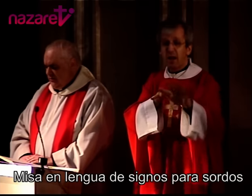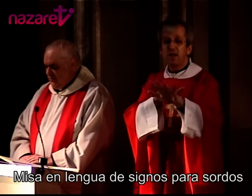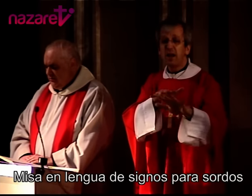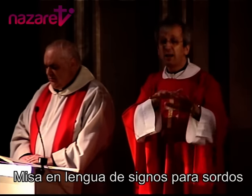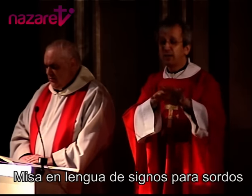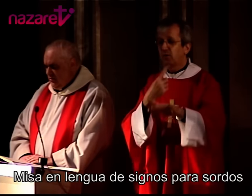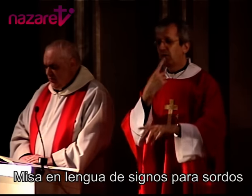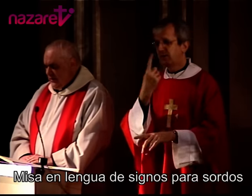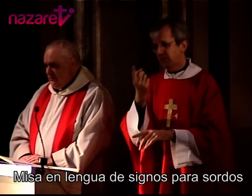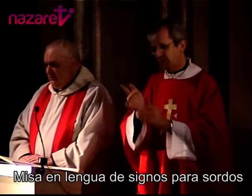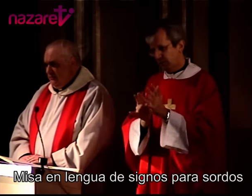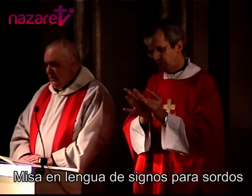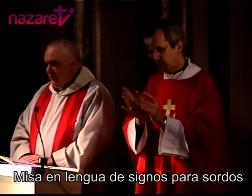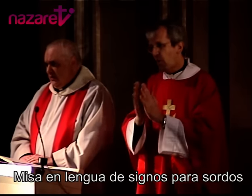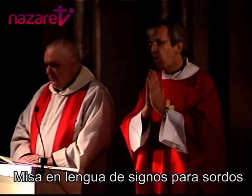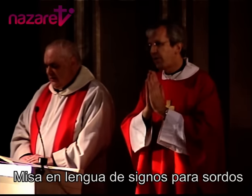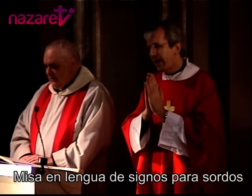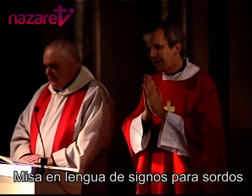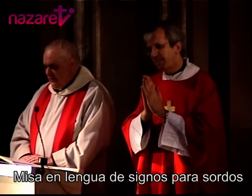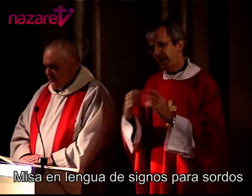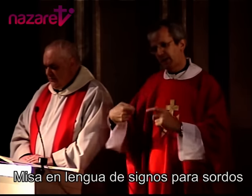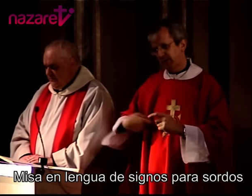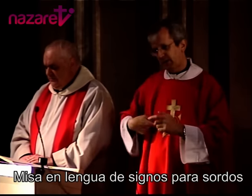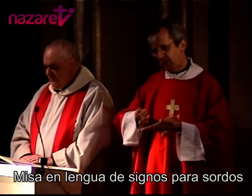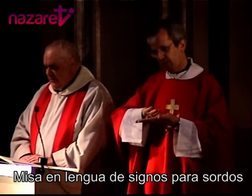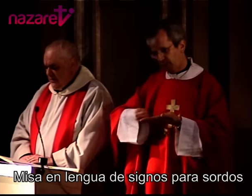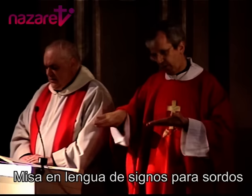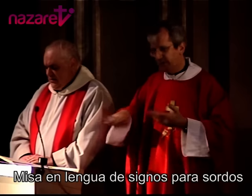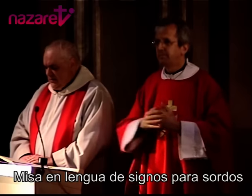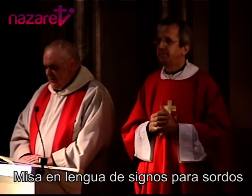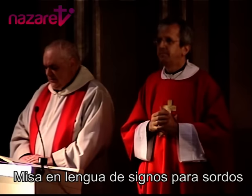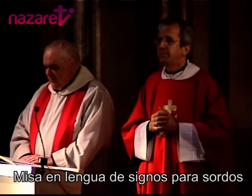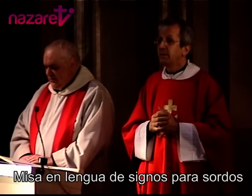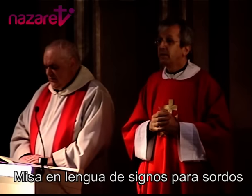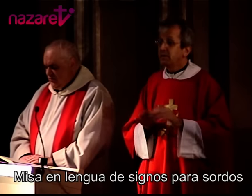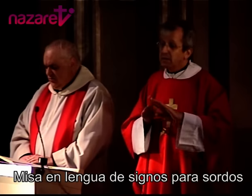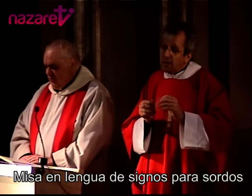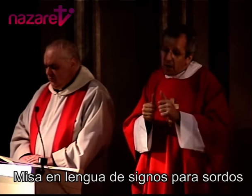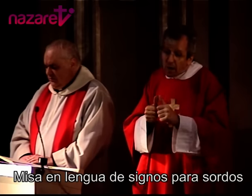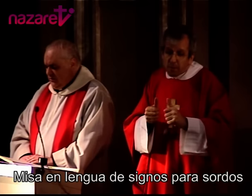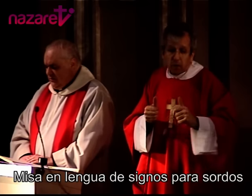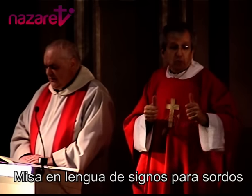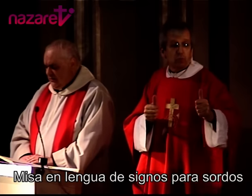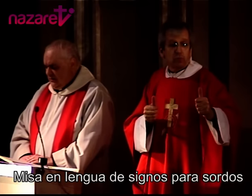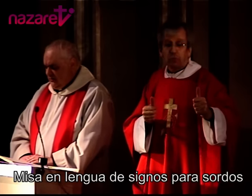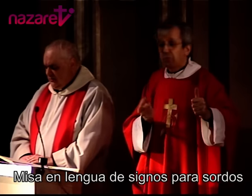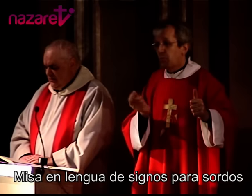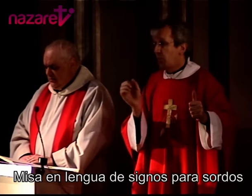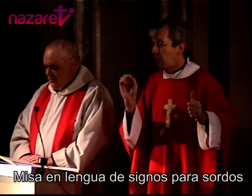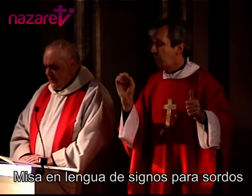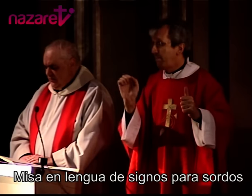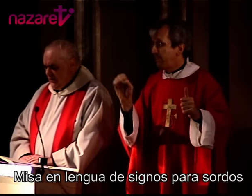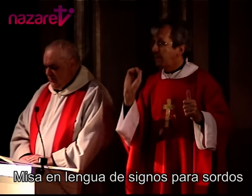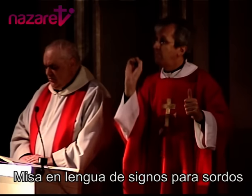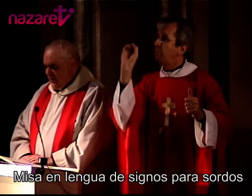les dijo: «Orad para no caer en la tentación». Y se apartó de ellos como a un tiro de piedra,